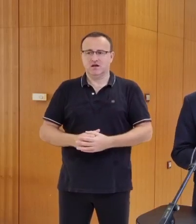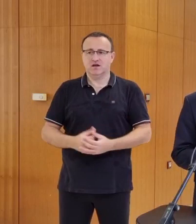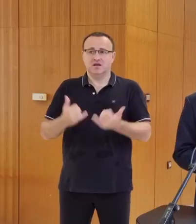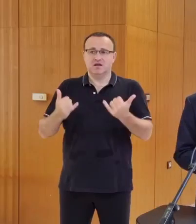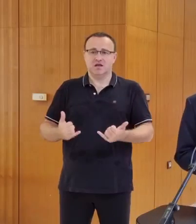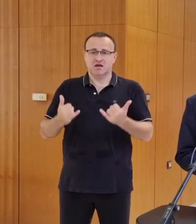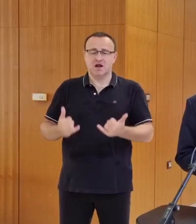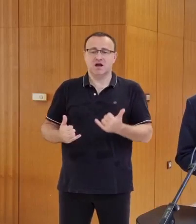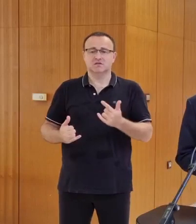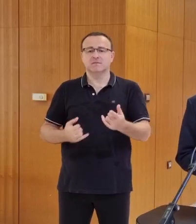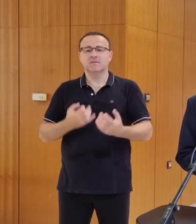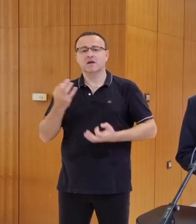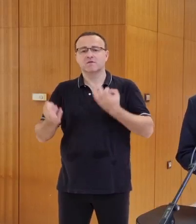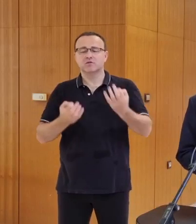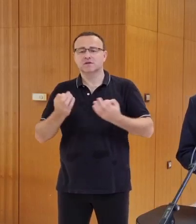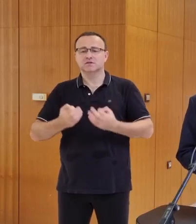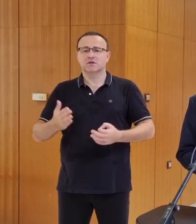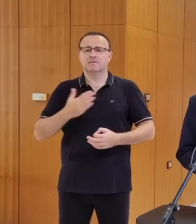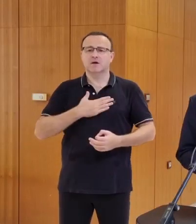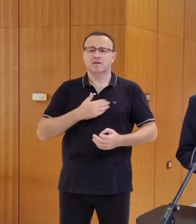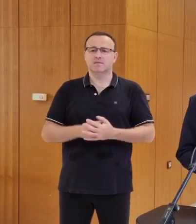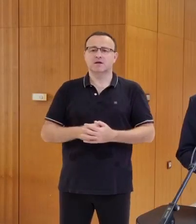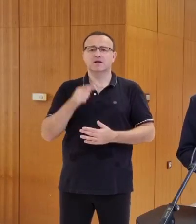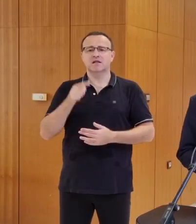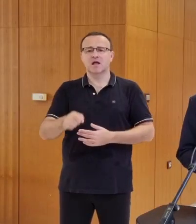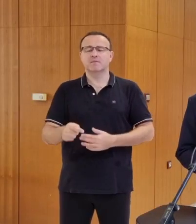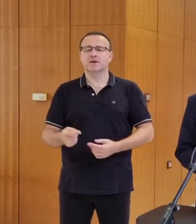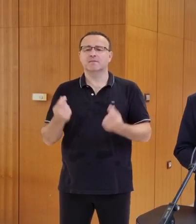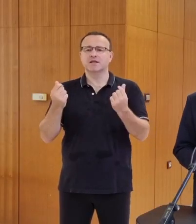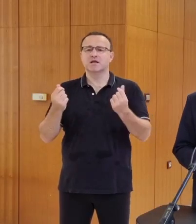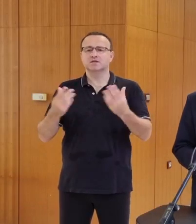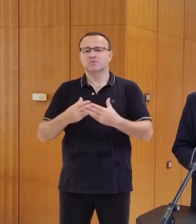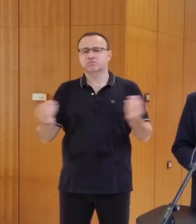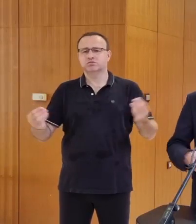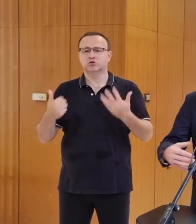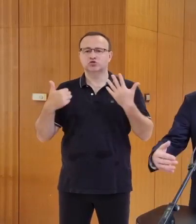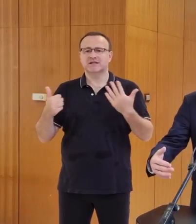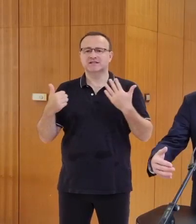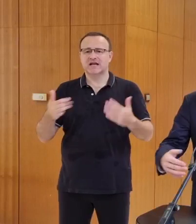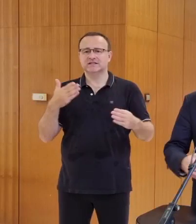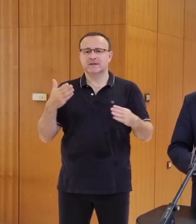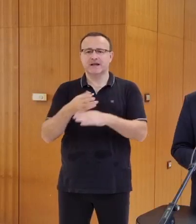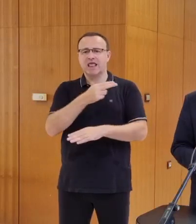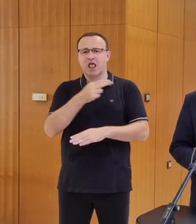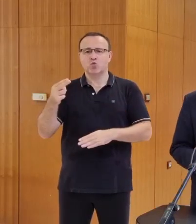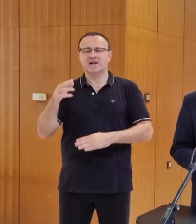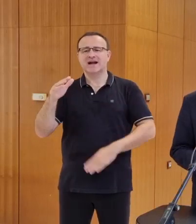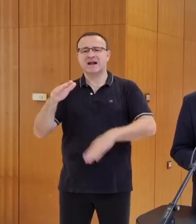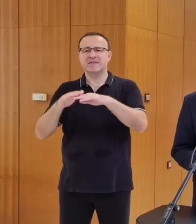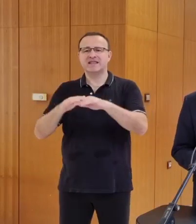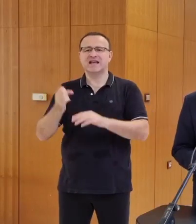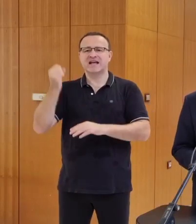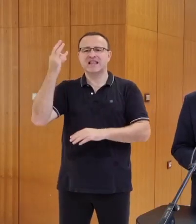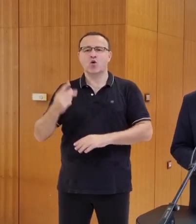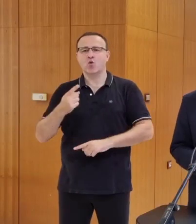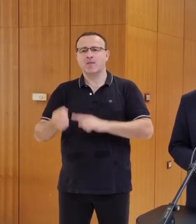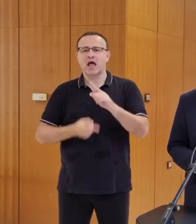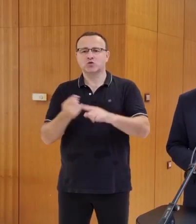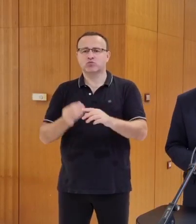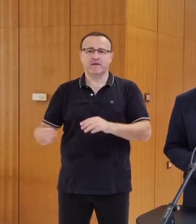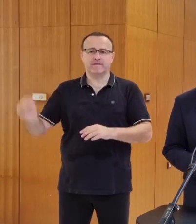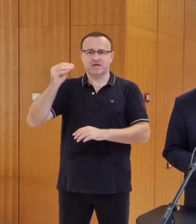Momentálne podľa tých informácií, ktoré mám, je tam prečerpaných približne 16 miliónov eur. Limity sú niekoľkonásobne vyššie, čiže